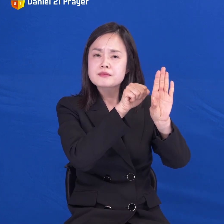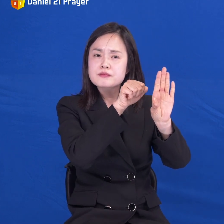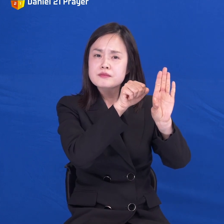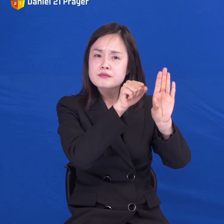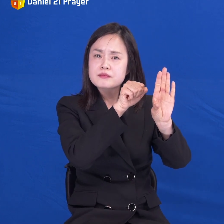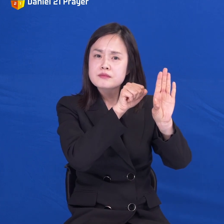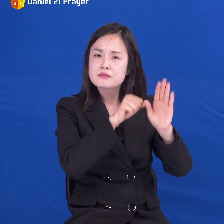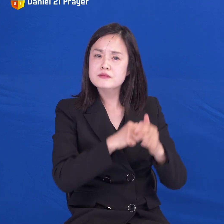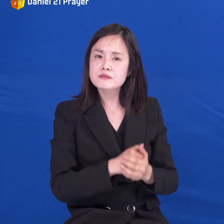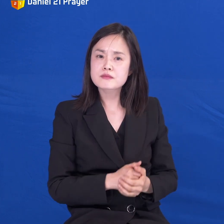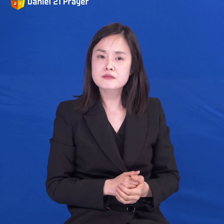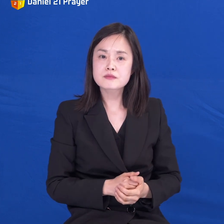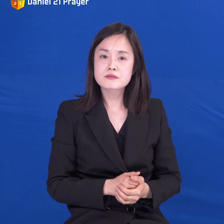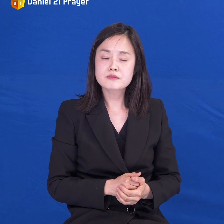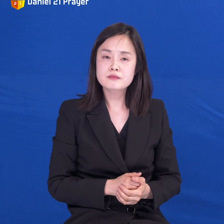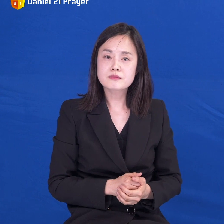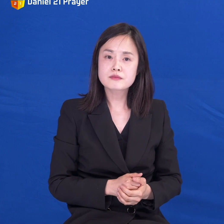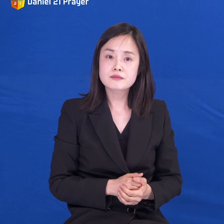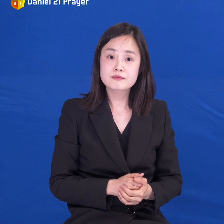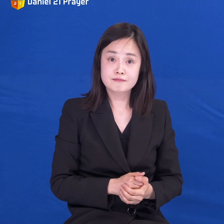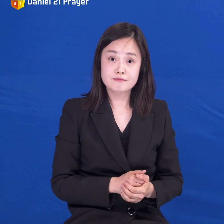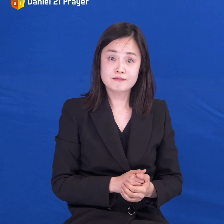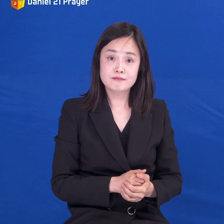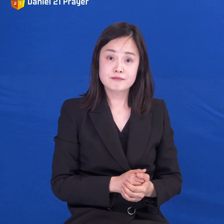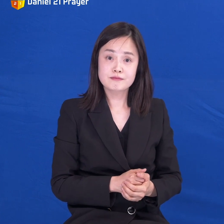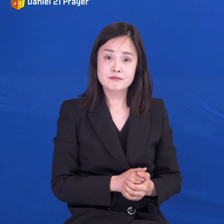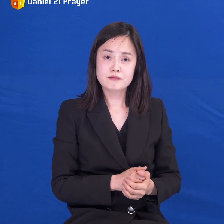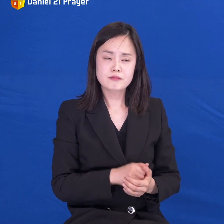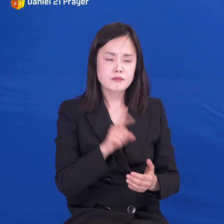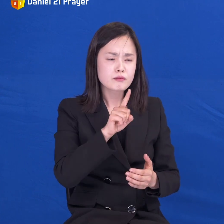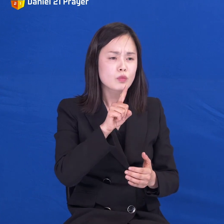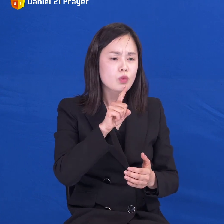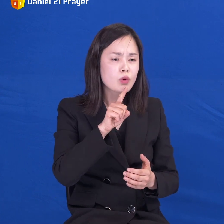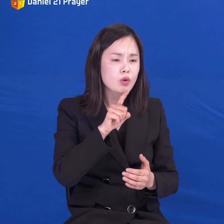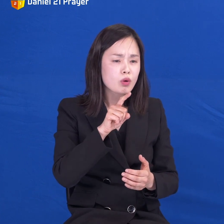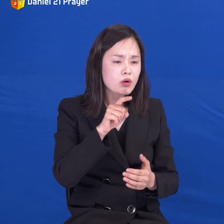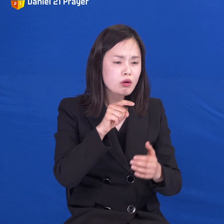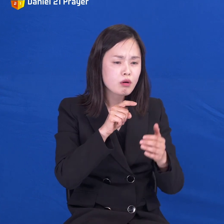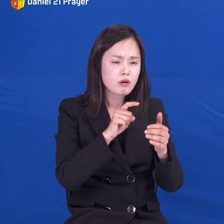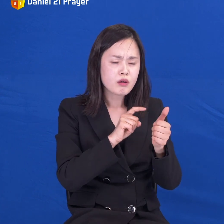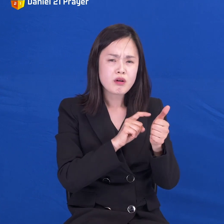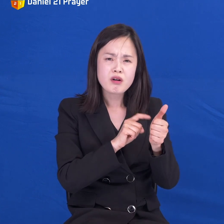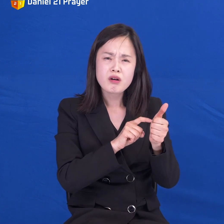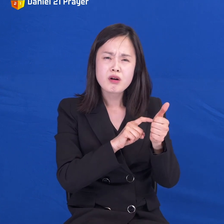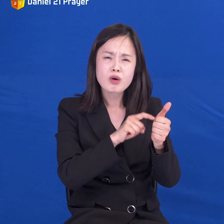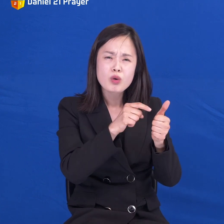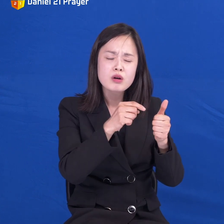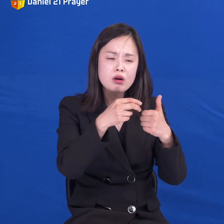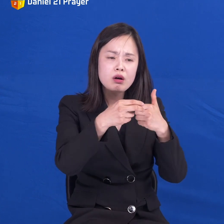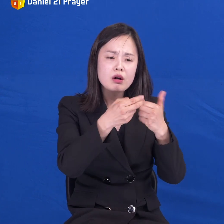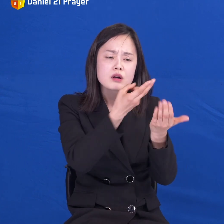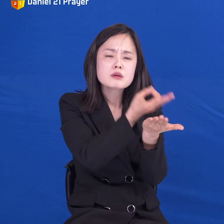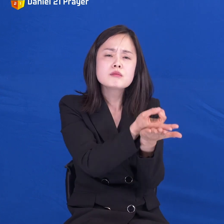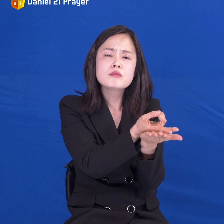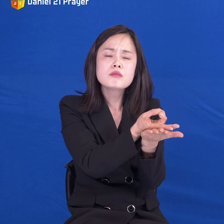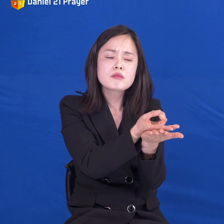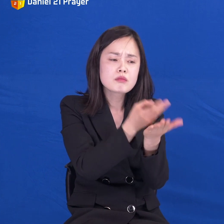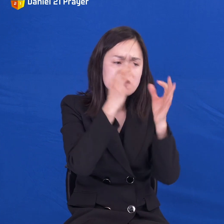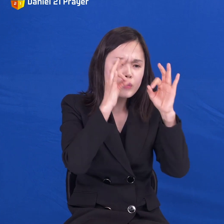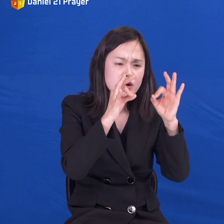걸어서 그 친구 얼굴을 내다보니까 피를 토하고 있어요. 옆에 칼이